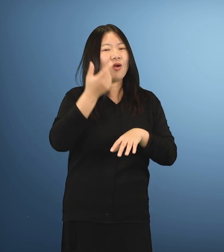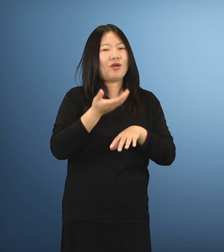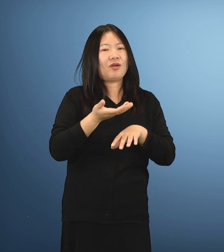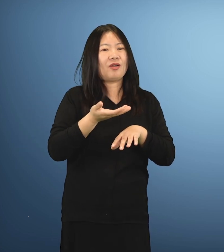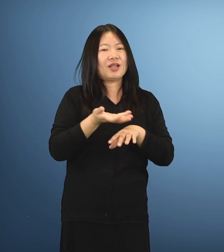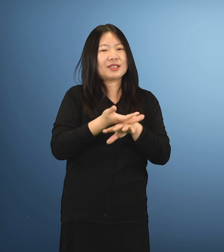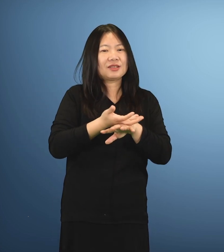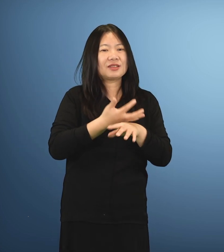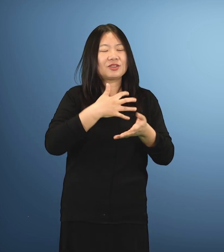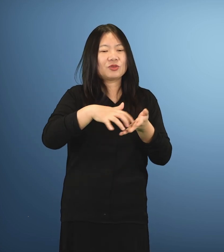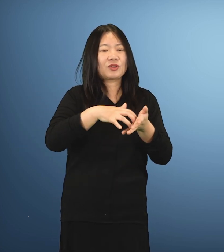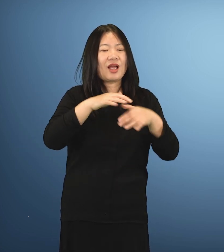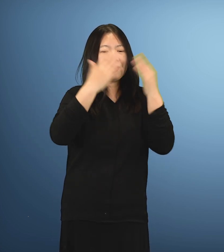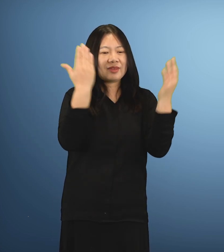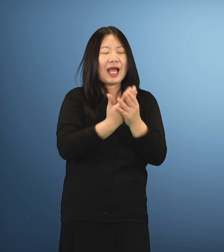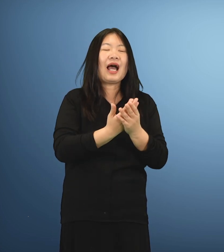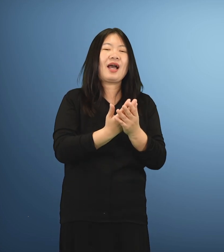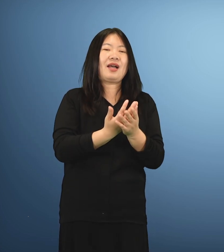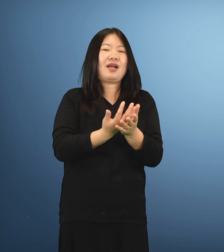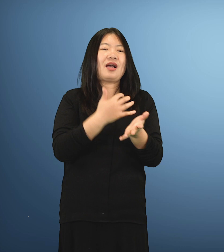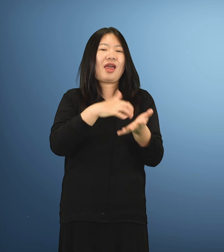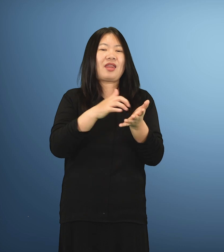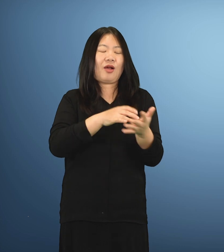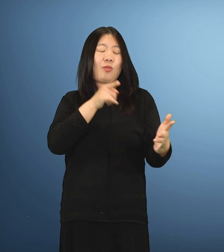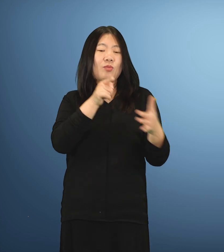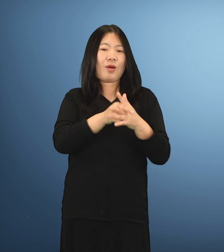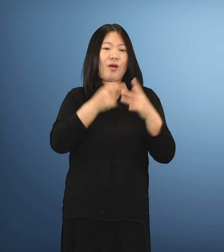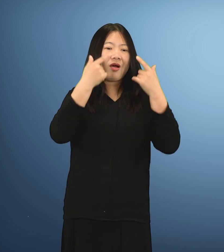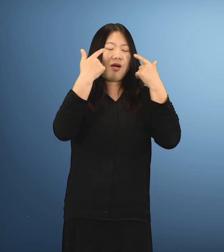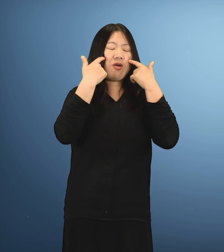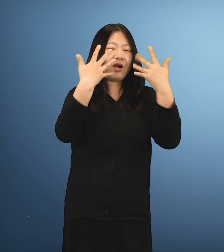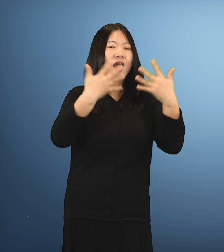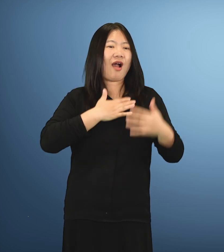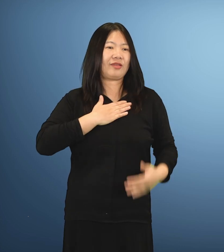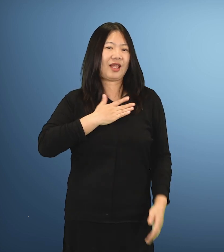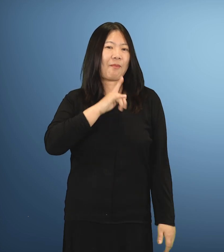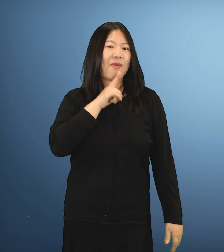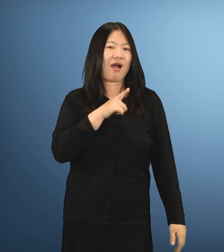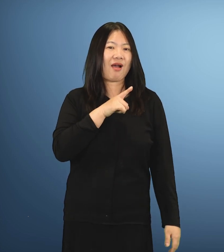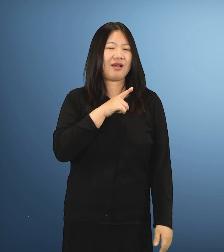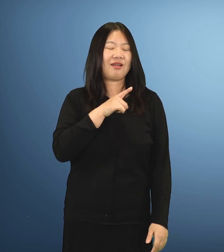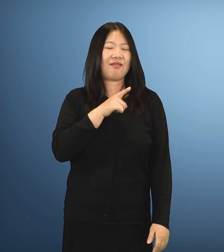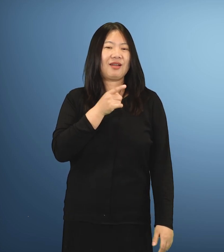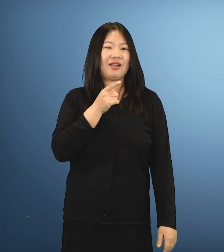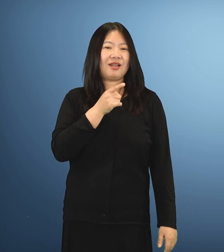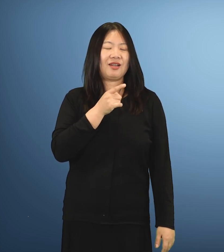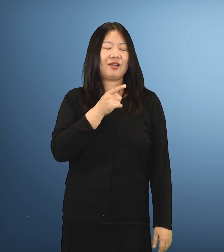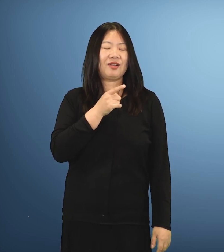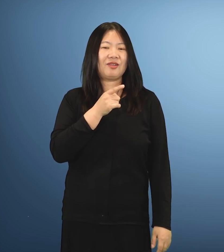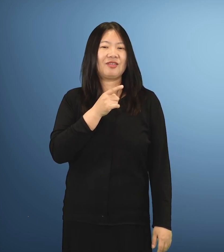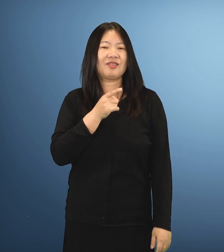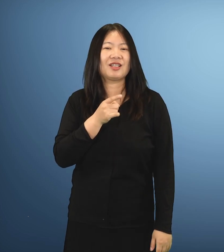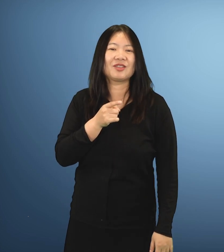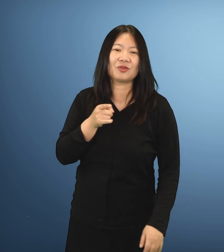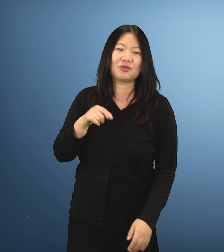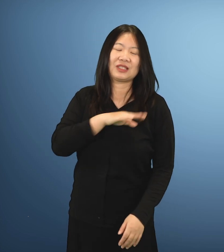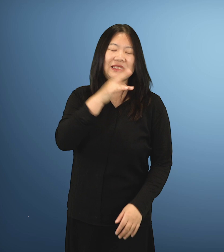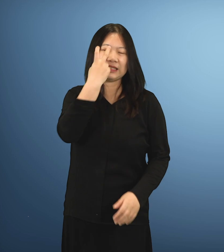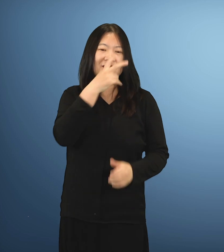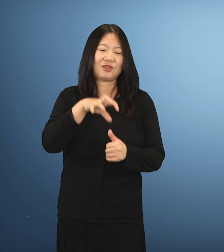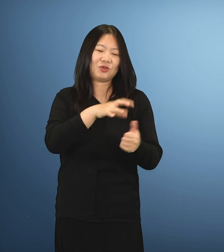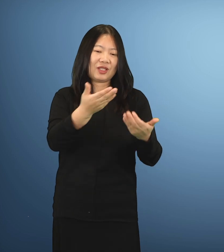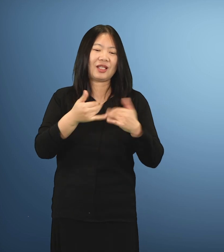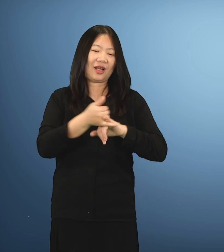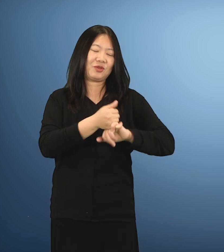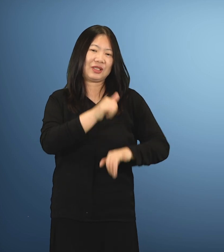할렐루야! 그러면 되는 거죠. 우린 정말 내가 정말 필요한 게 뭔지도 잘 몰라요.